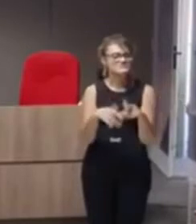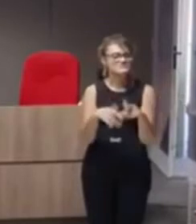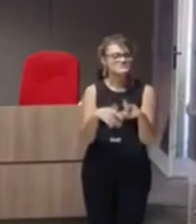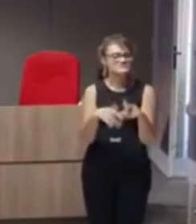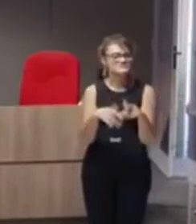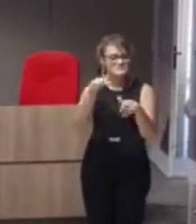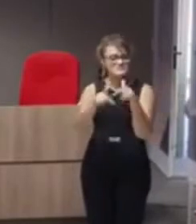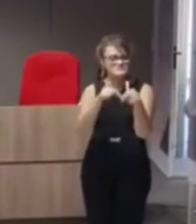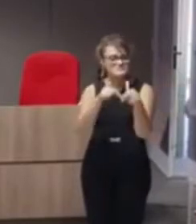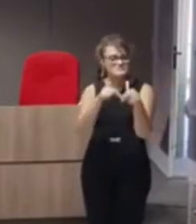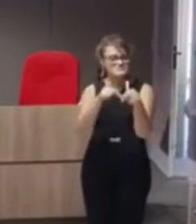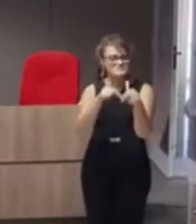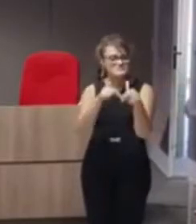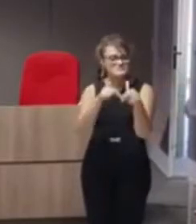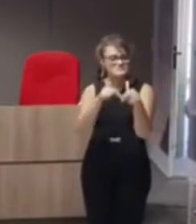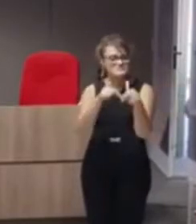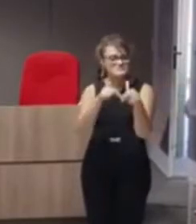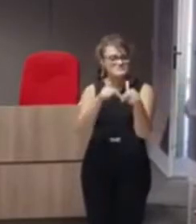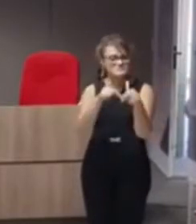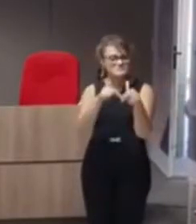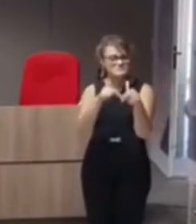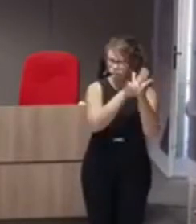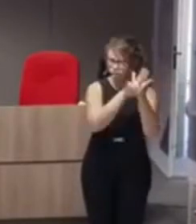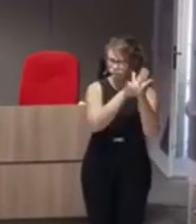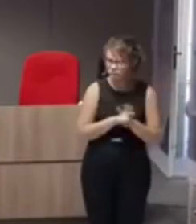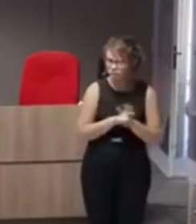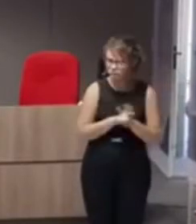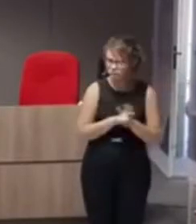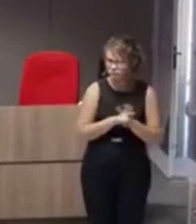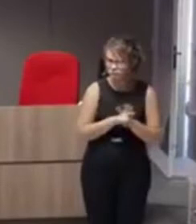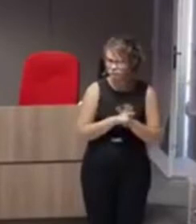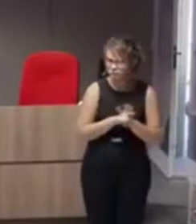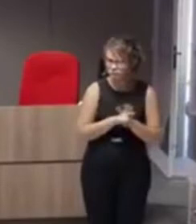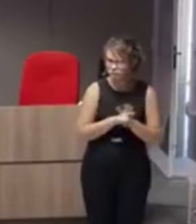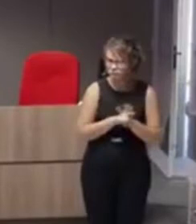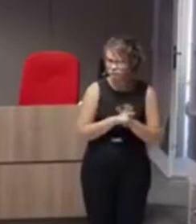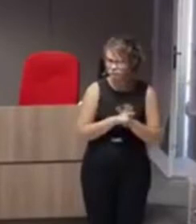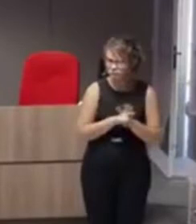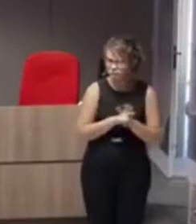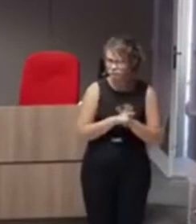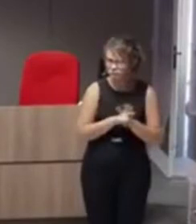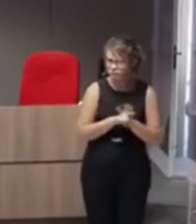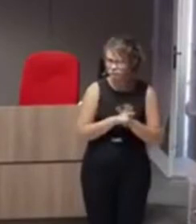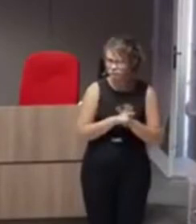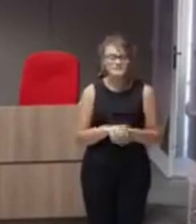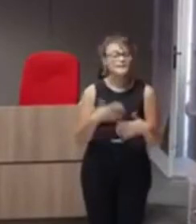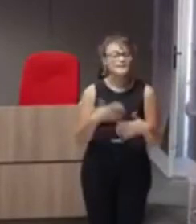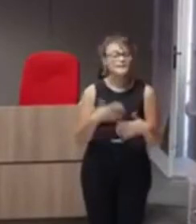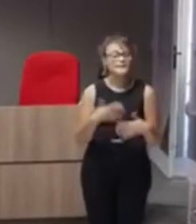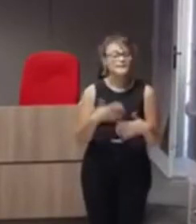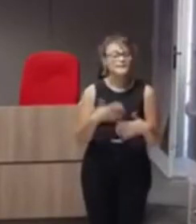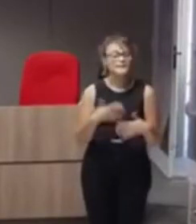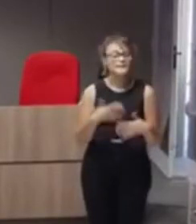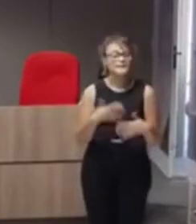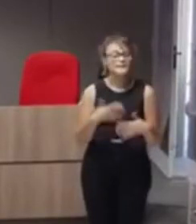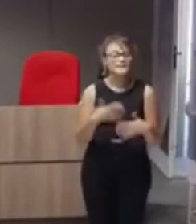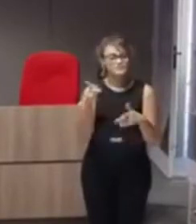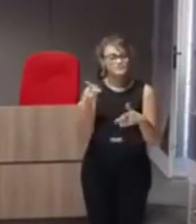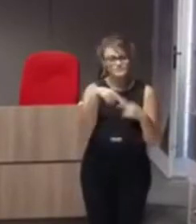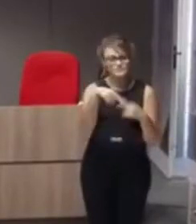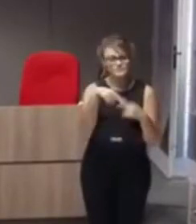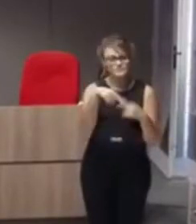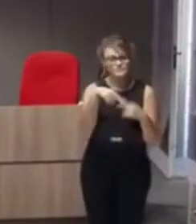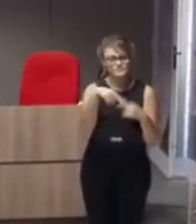trabalho com toda a sua equipe de peritos e com as instituições parceiras. Para isso, nós contamos com o auxílio de